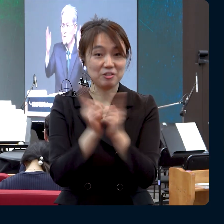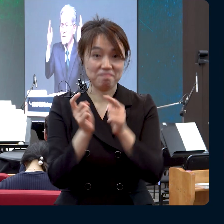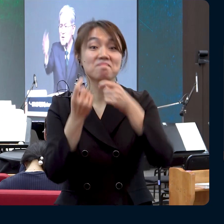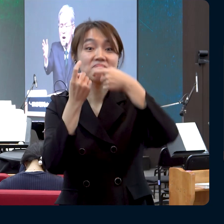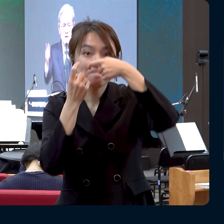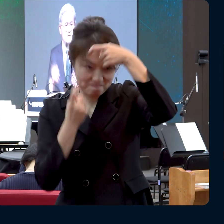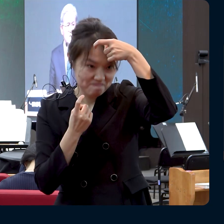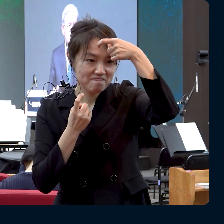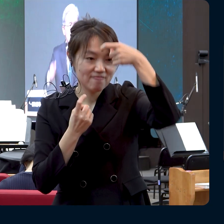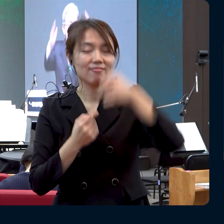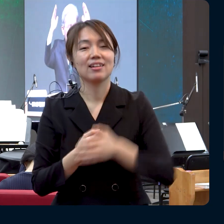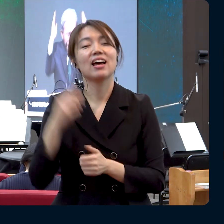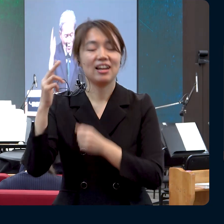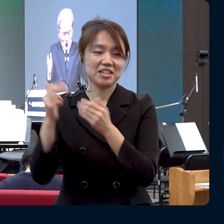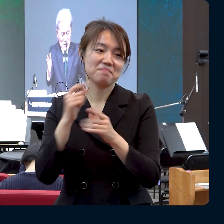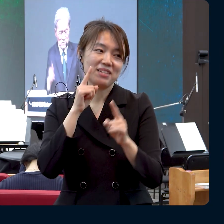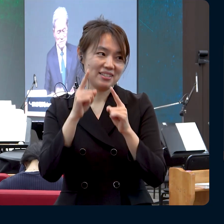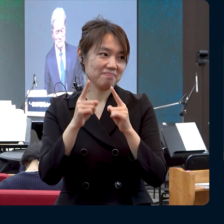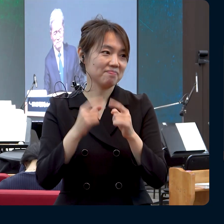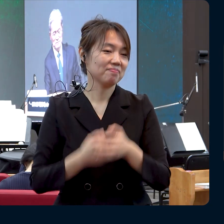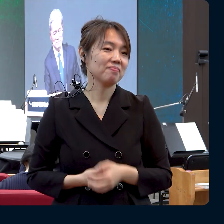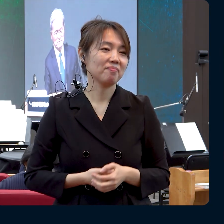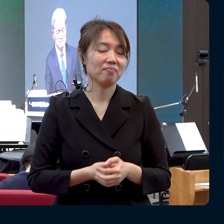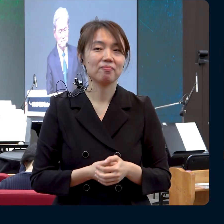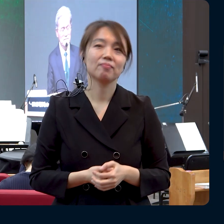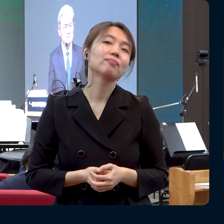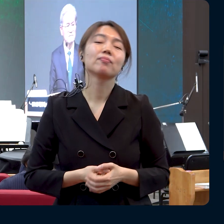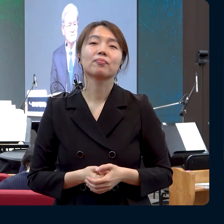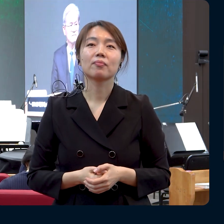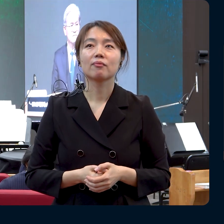before your very eyes, 내 목전에서